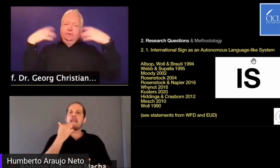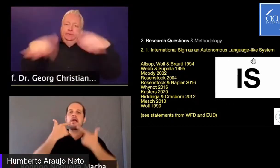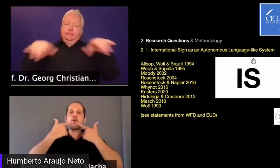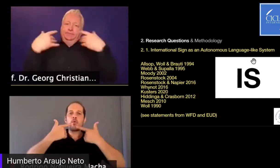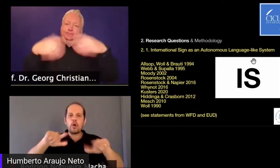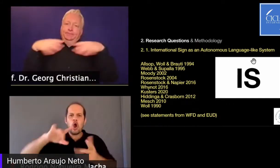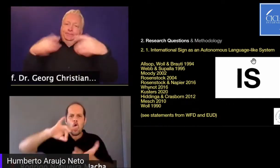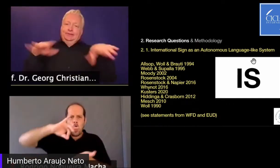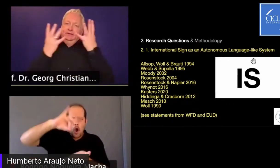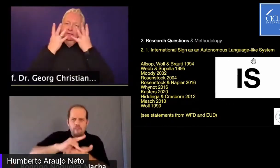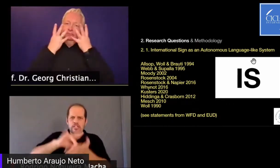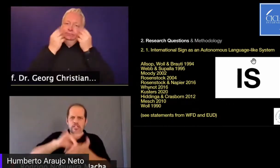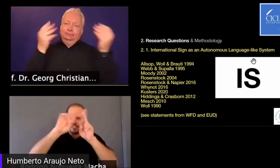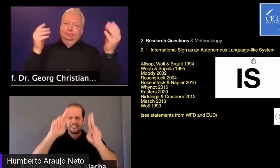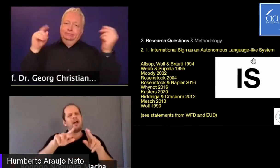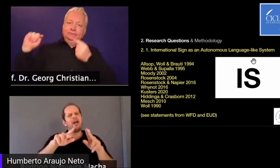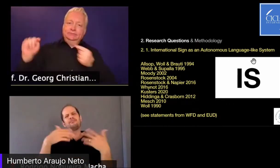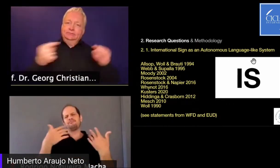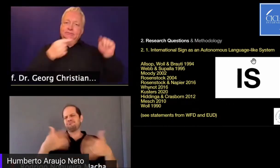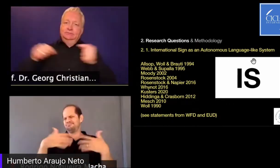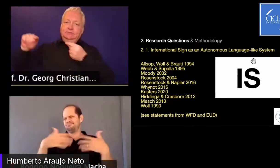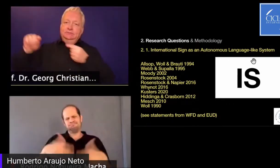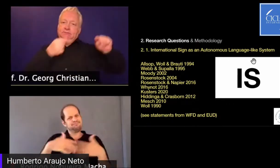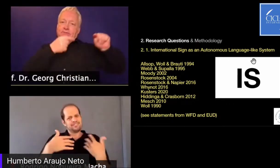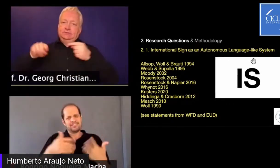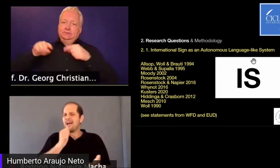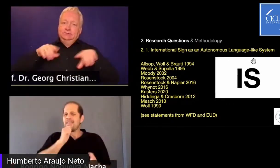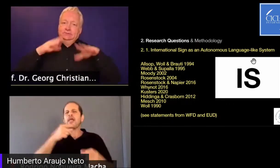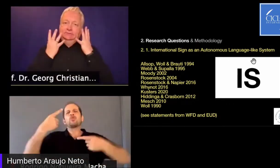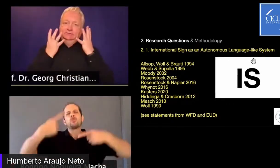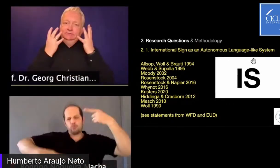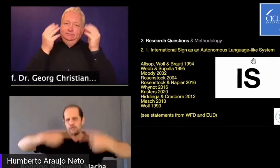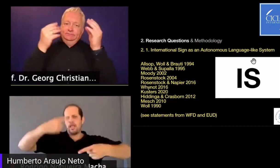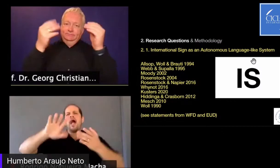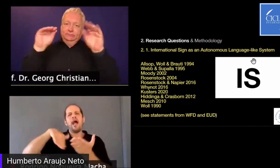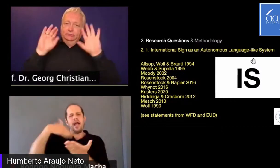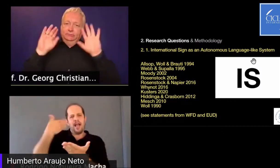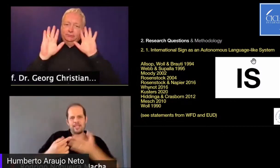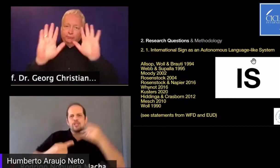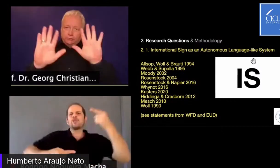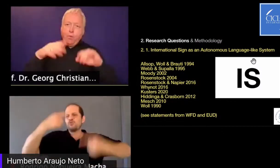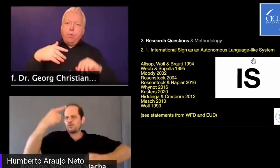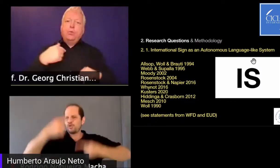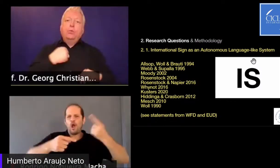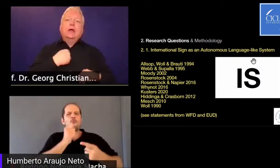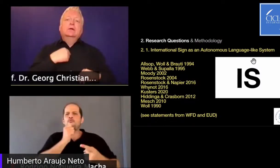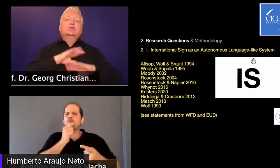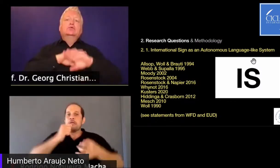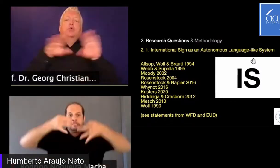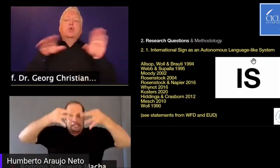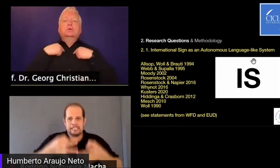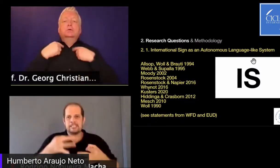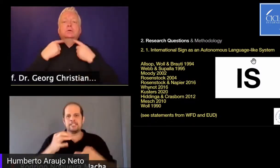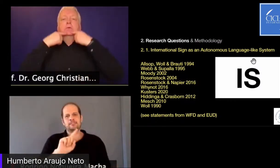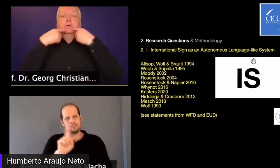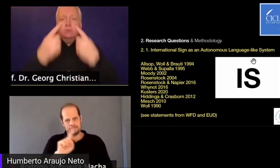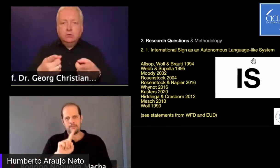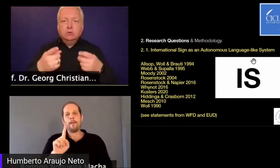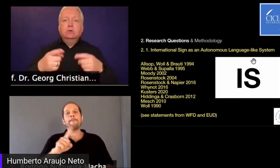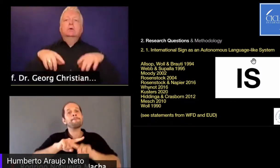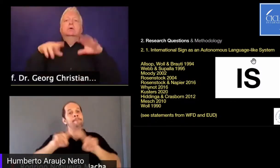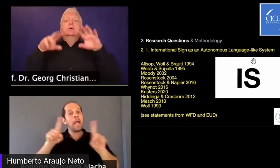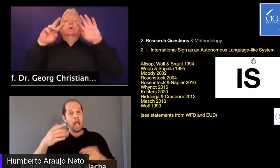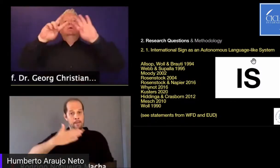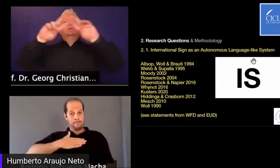estratégias comunicacionais próprias. E daí que esse sistema começa a aparecer nesses cenários e a discussão sobre ele é